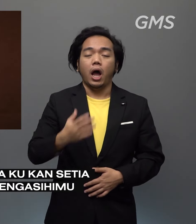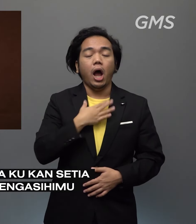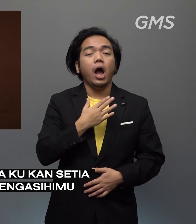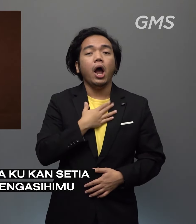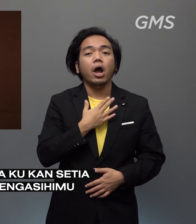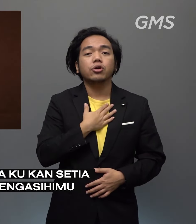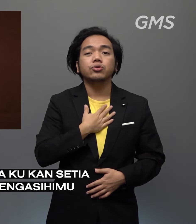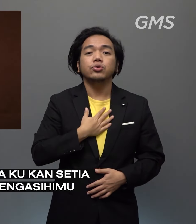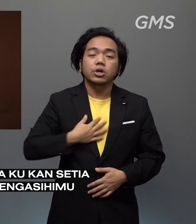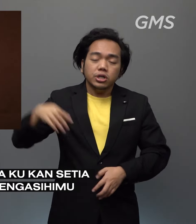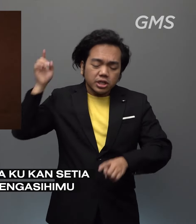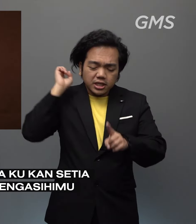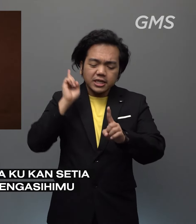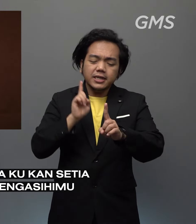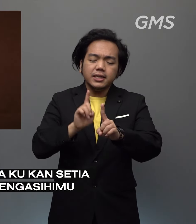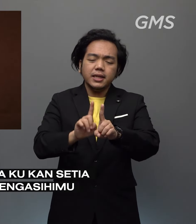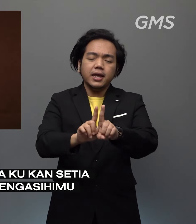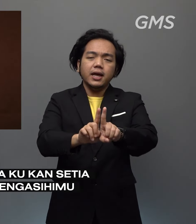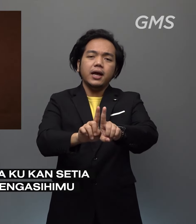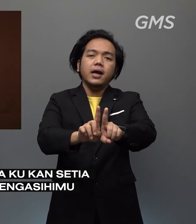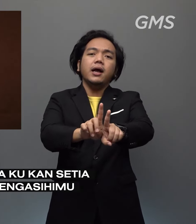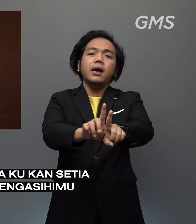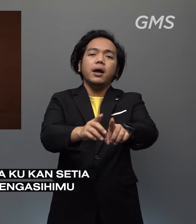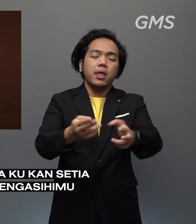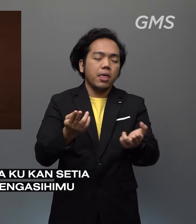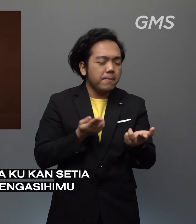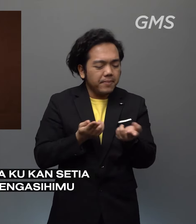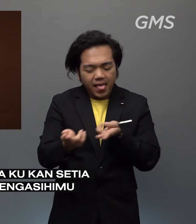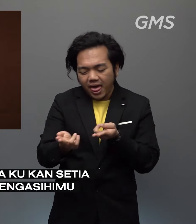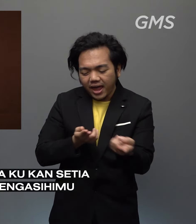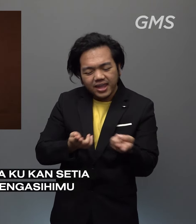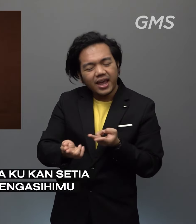ku mau setia